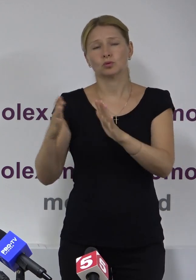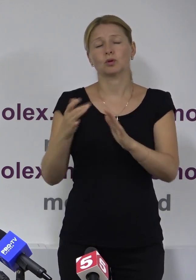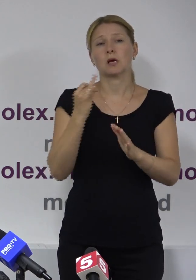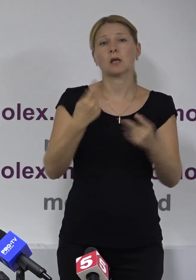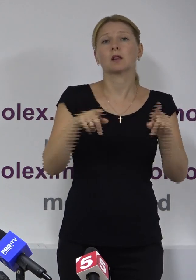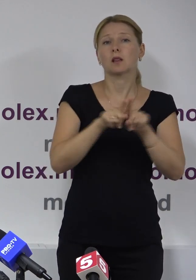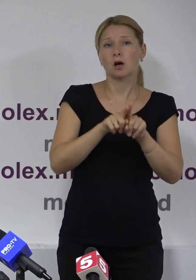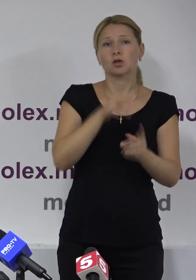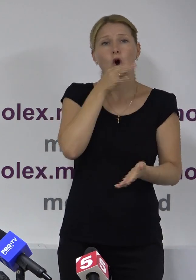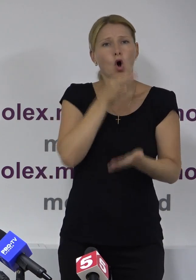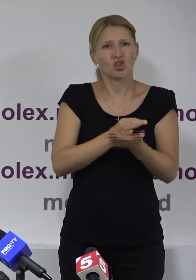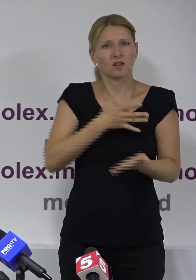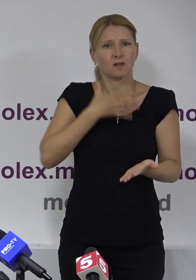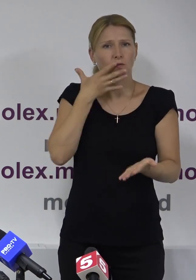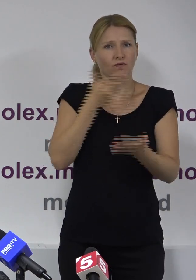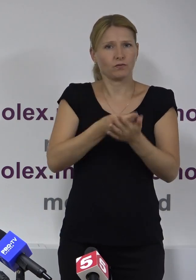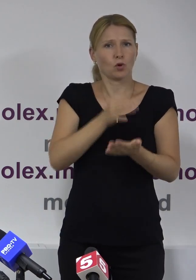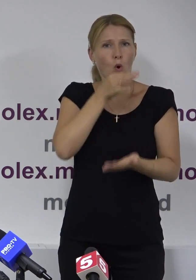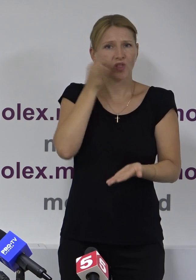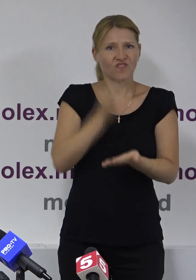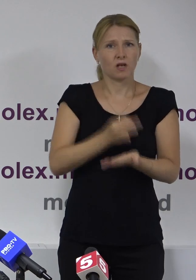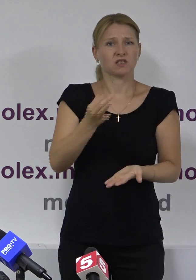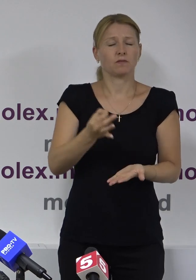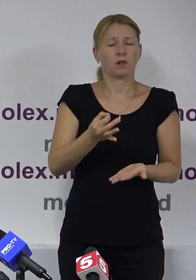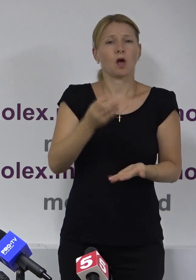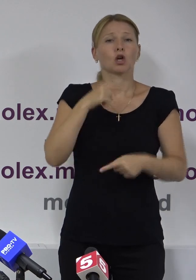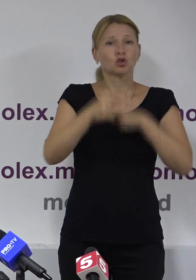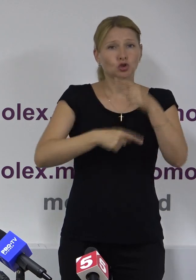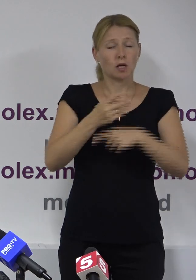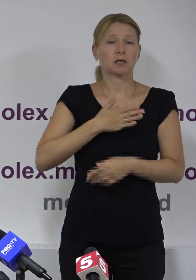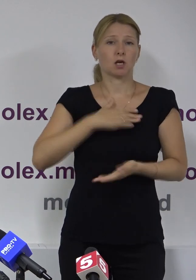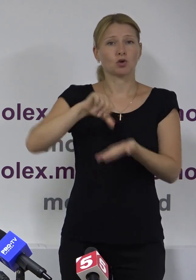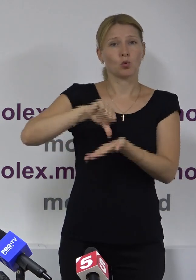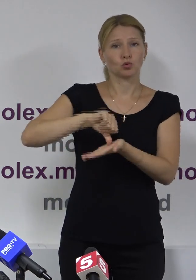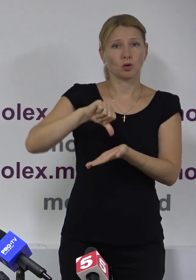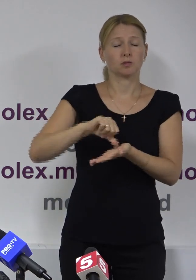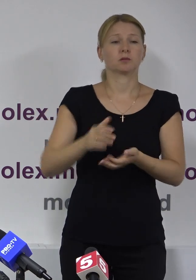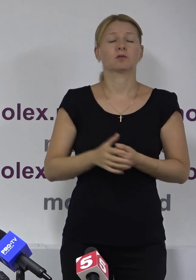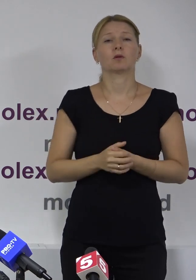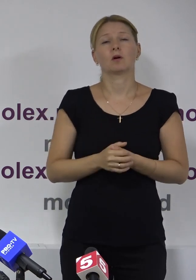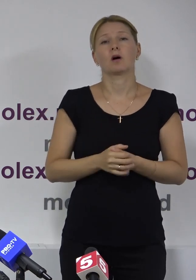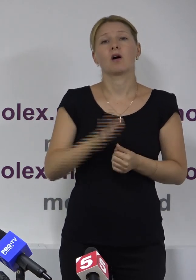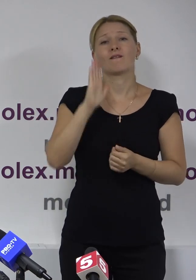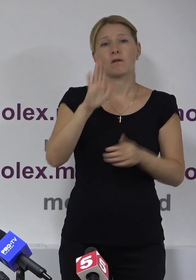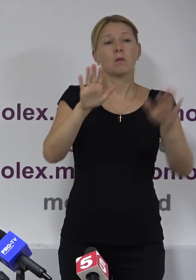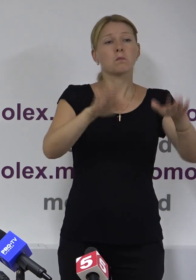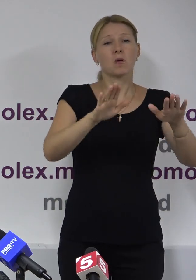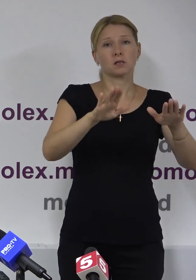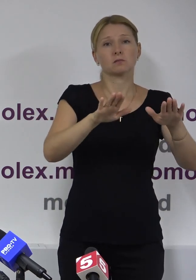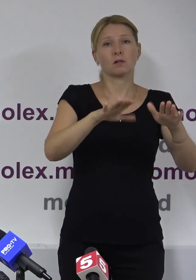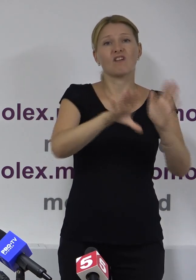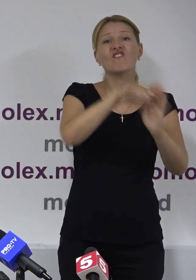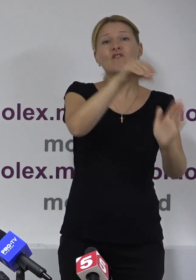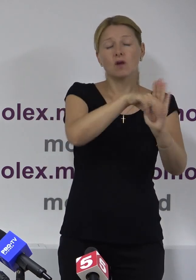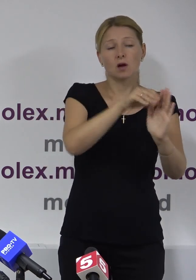și responsabilizarea actorilor implicați. Ori prin prezența noastră am constatat că în secțiile de votare, dar și în